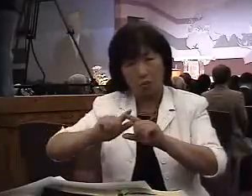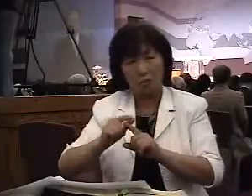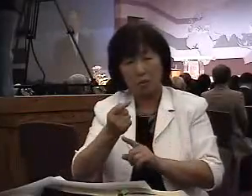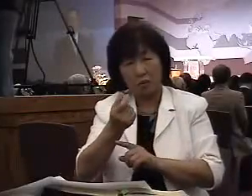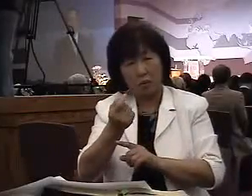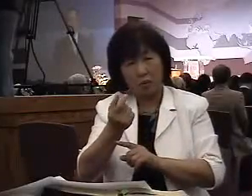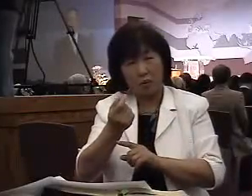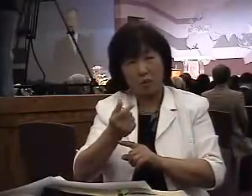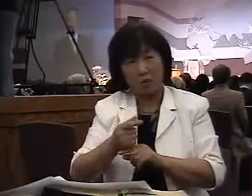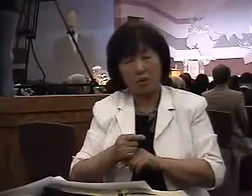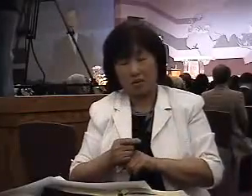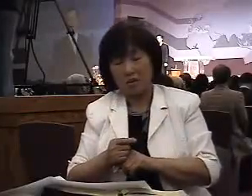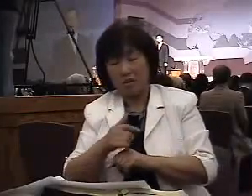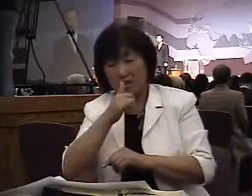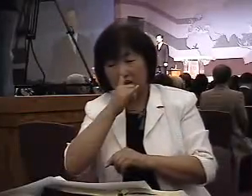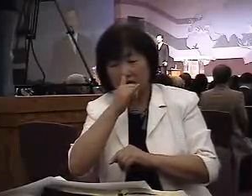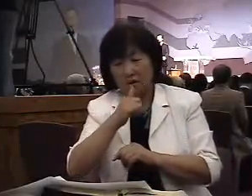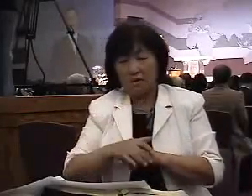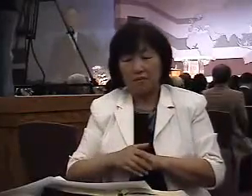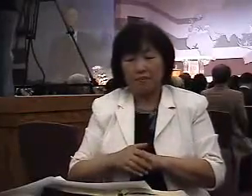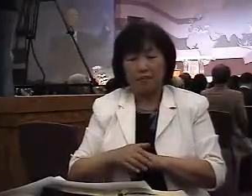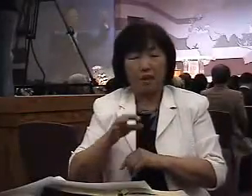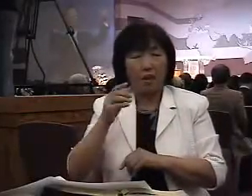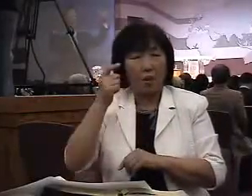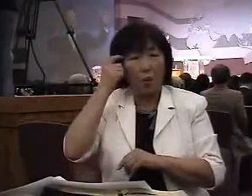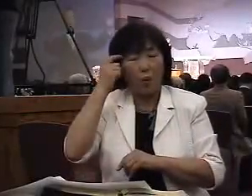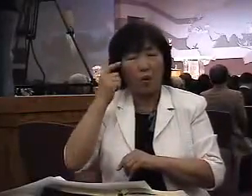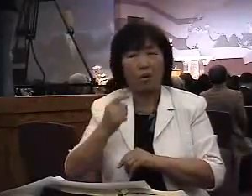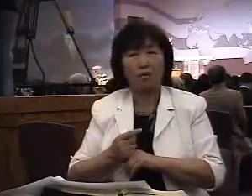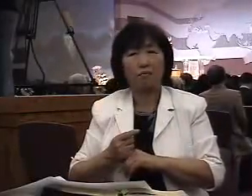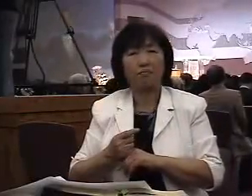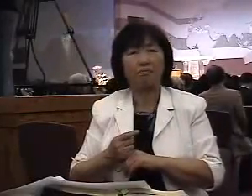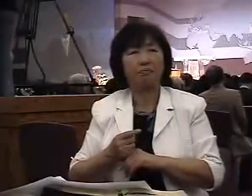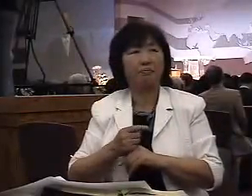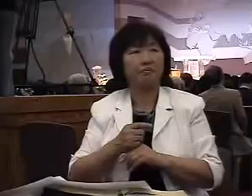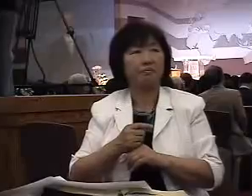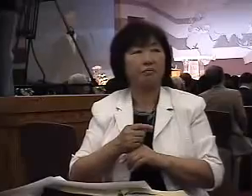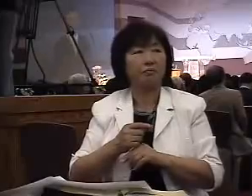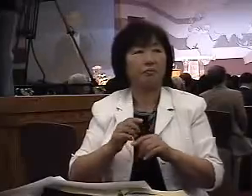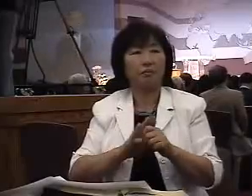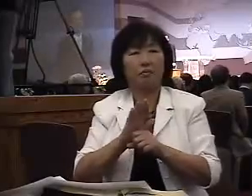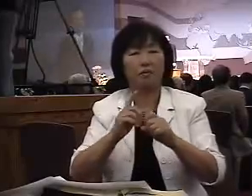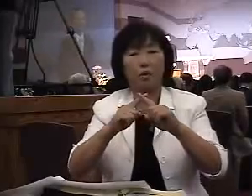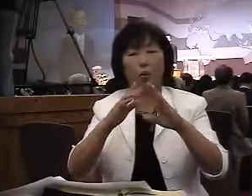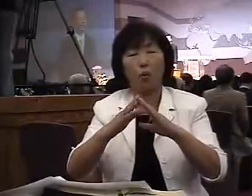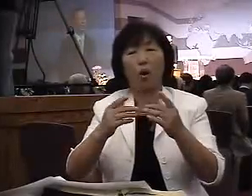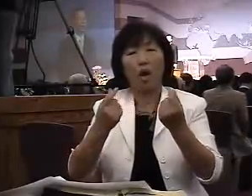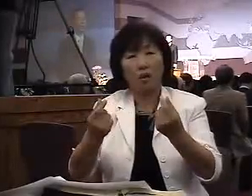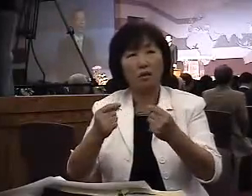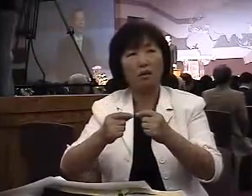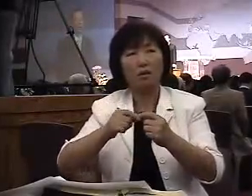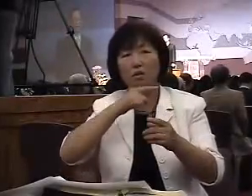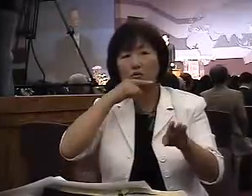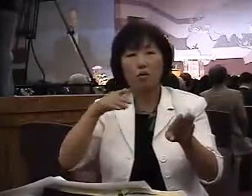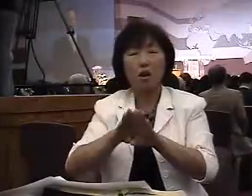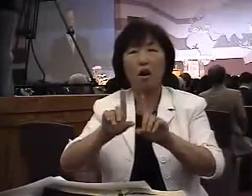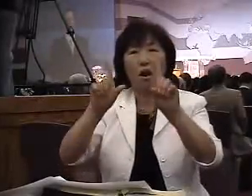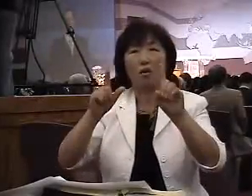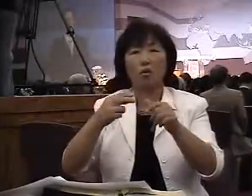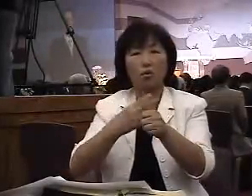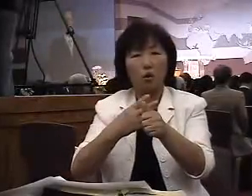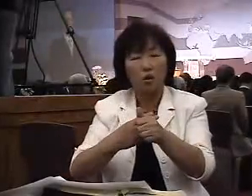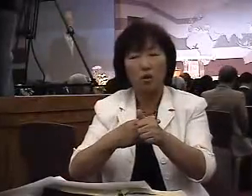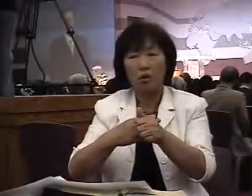적은 것입니까? 왜 노상 우리 교회와 같은 교회도 주일학교 교사가